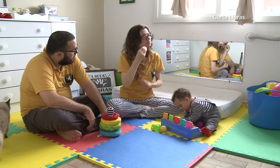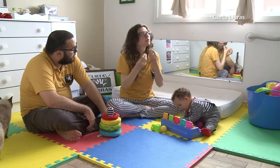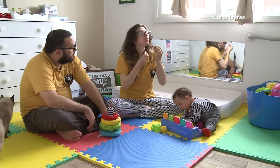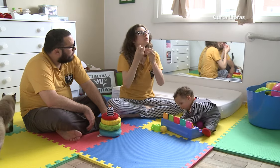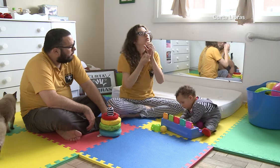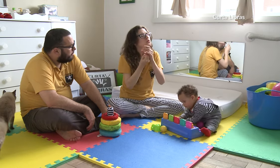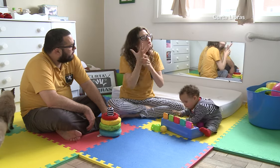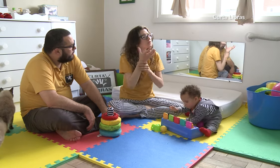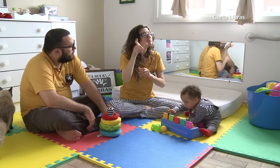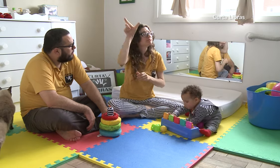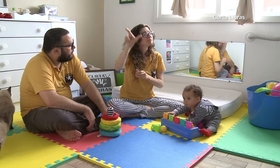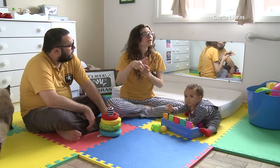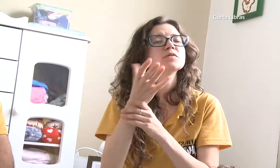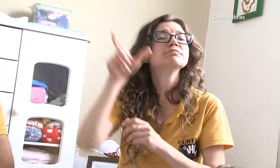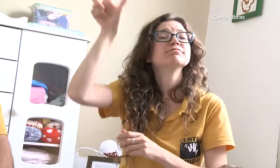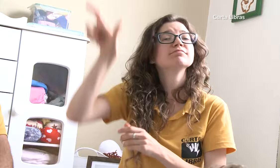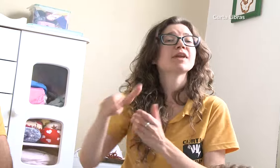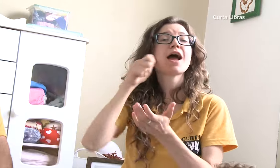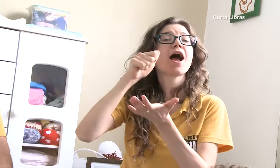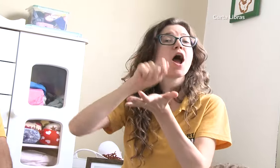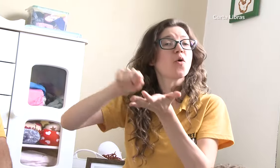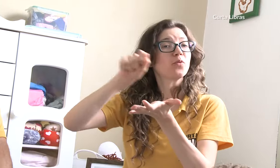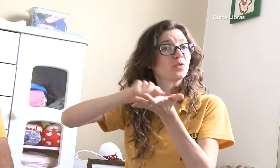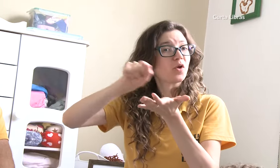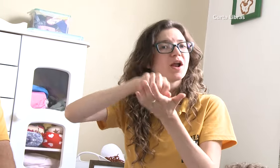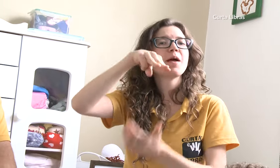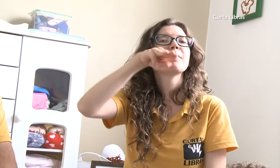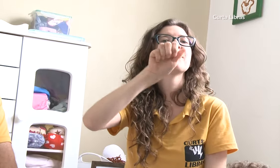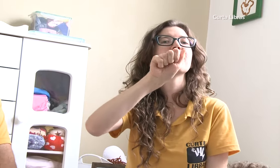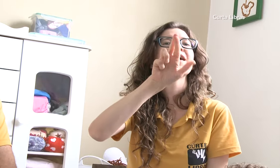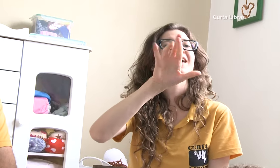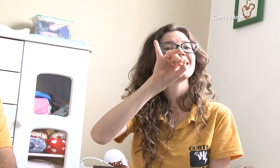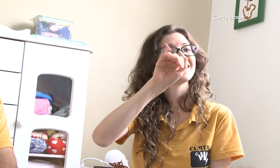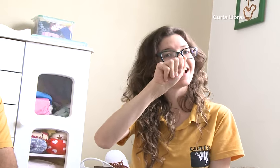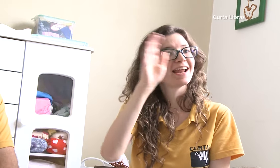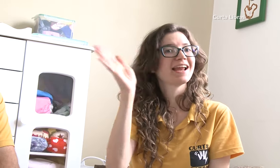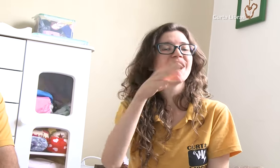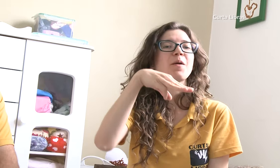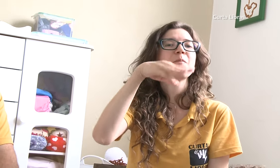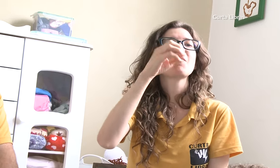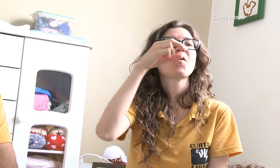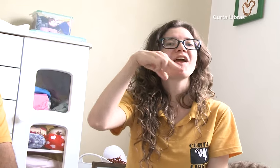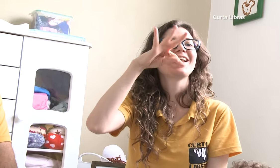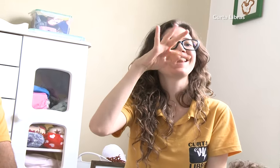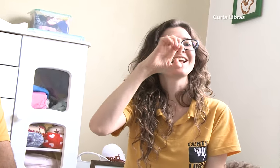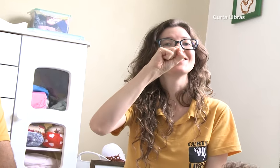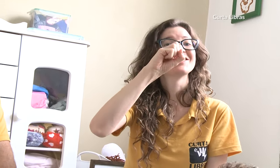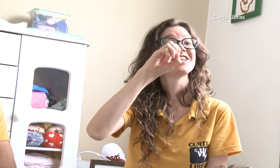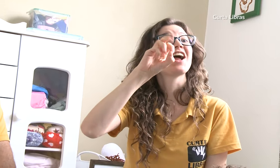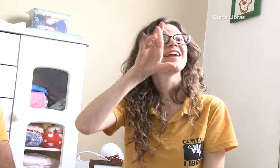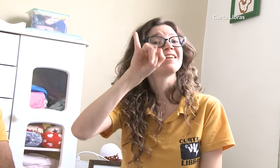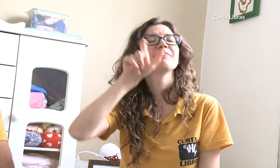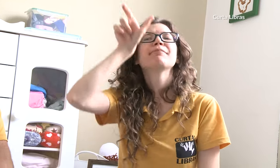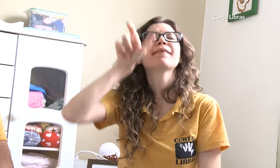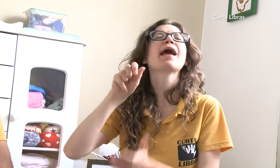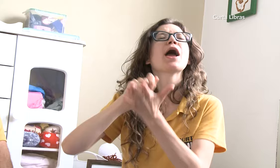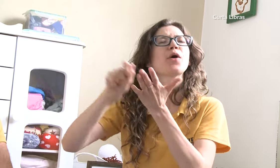Um método criado por Maria Montessori, que é uma autora da área da pedagogia. Essa